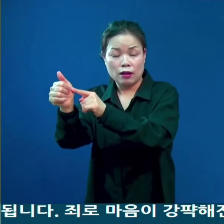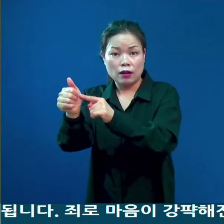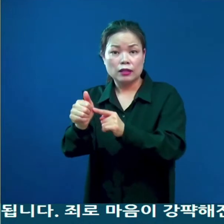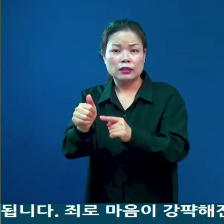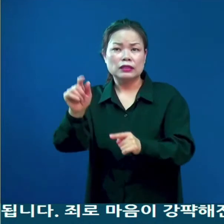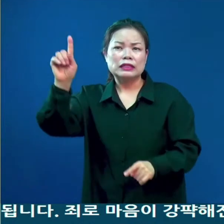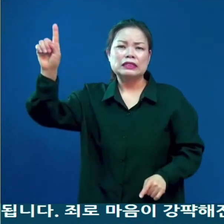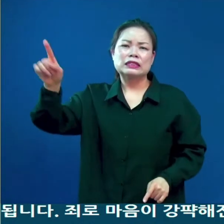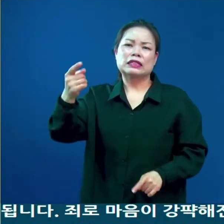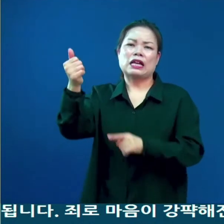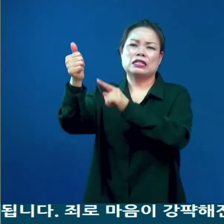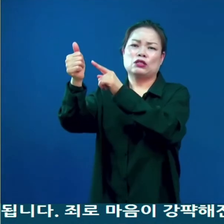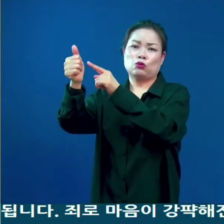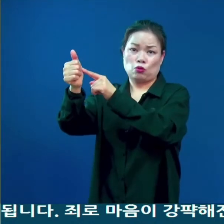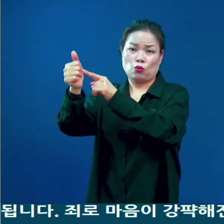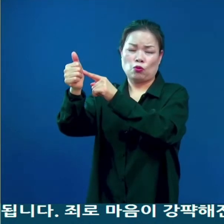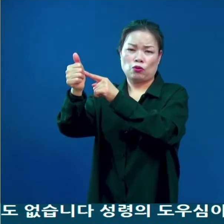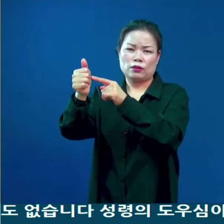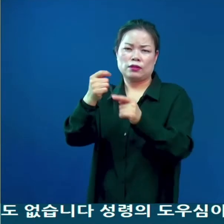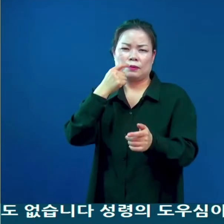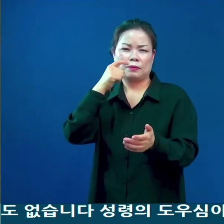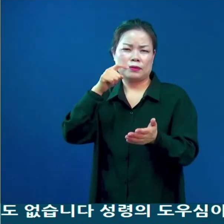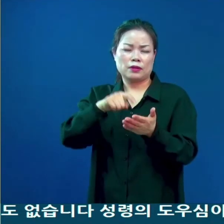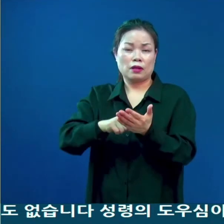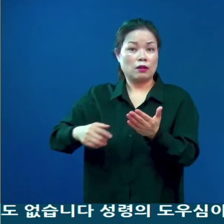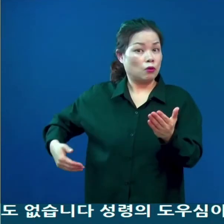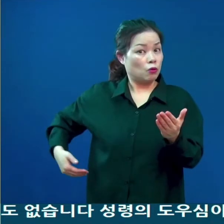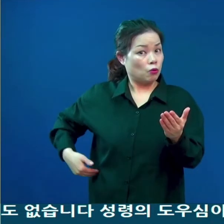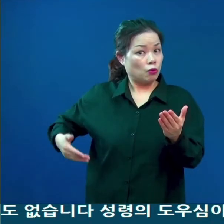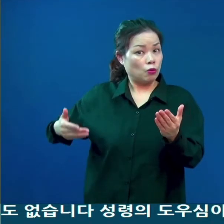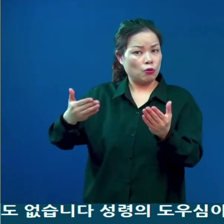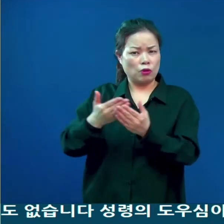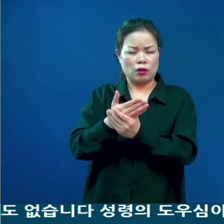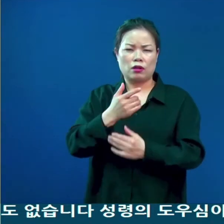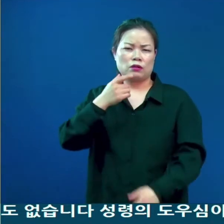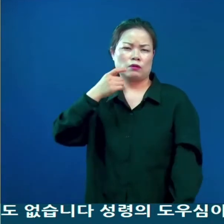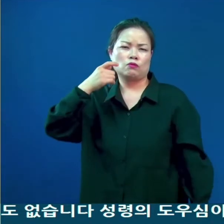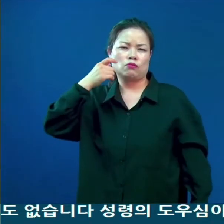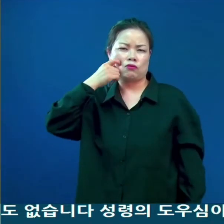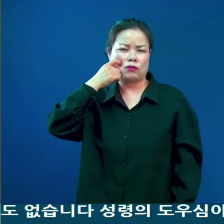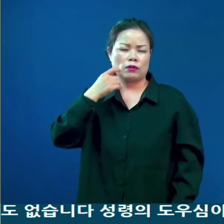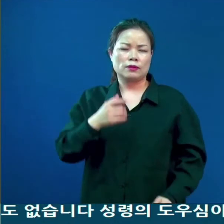그런 다윗조차도 쉽게 회개하지 못했습니다.